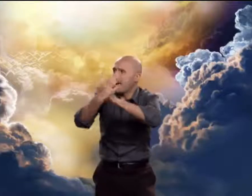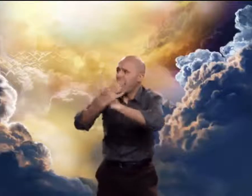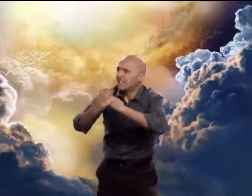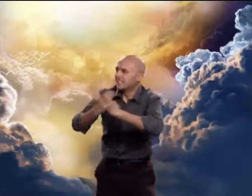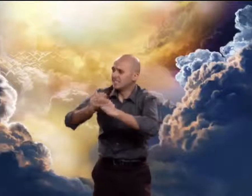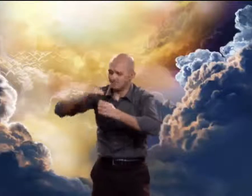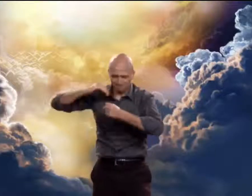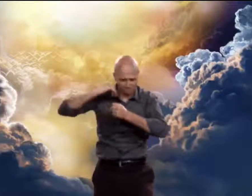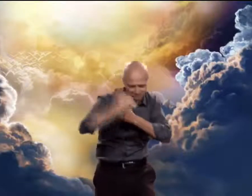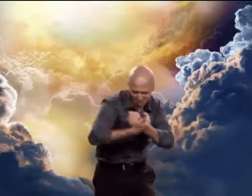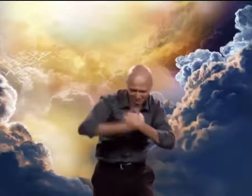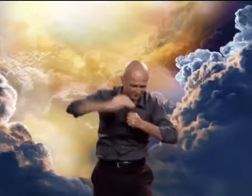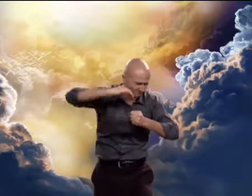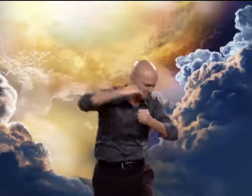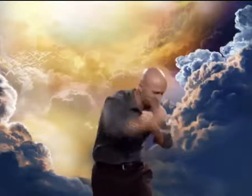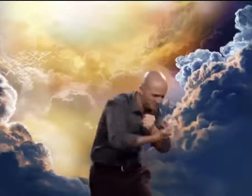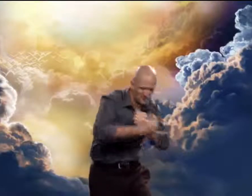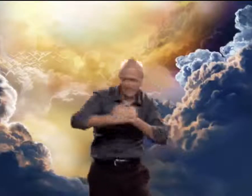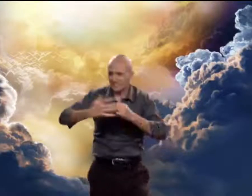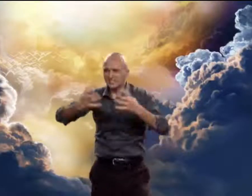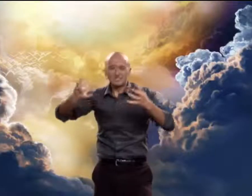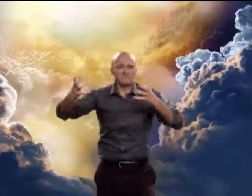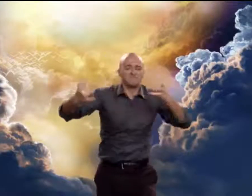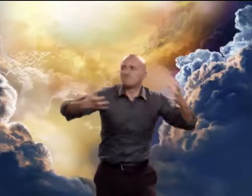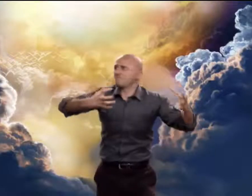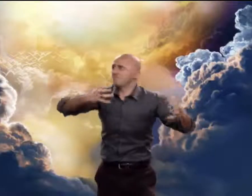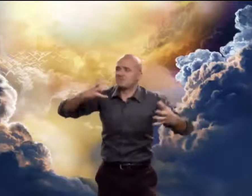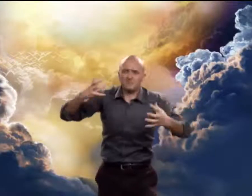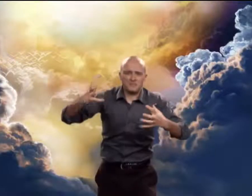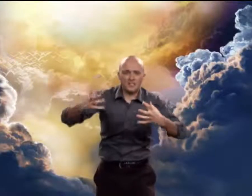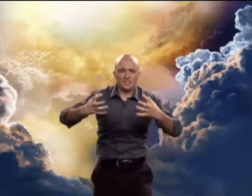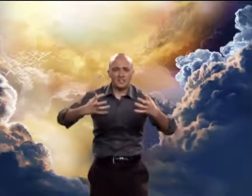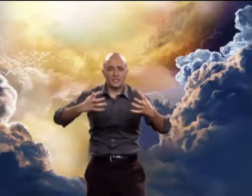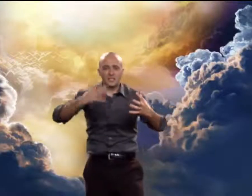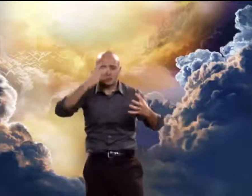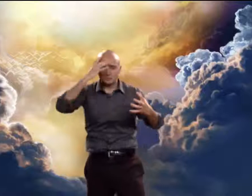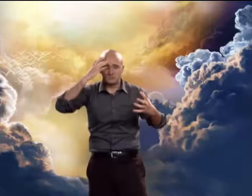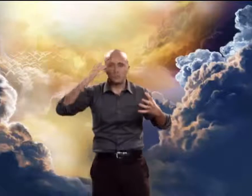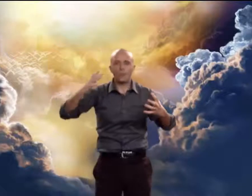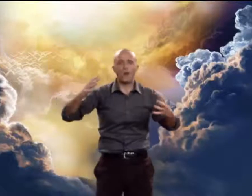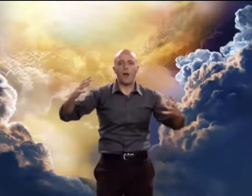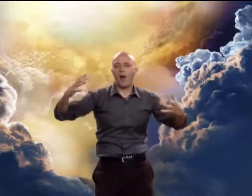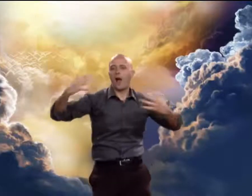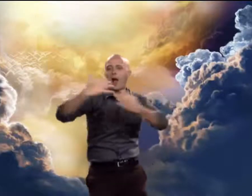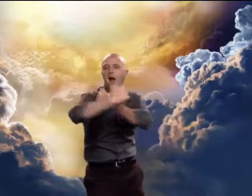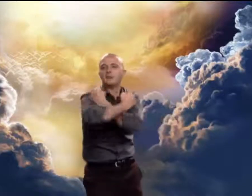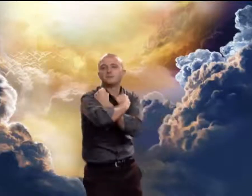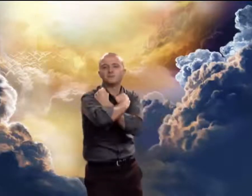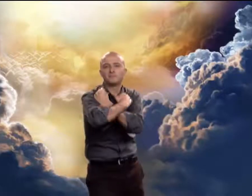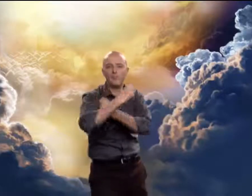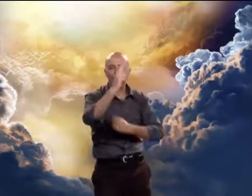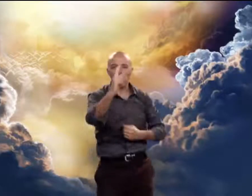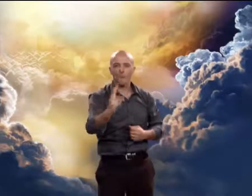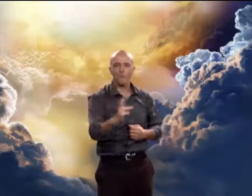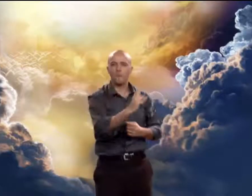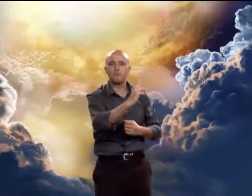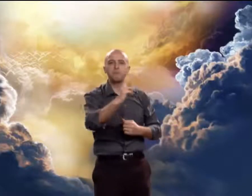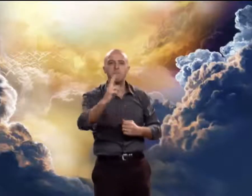proféticos, ou anos literais, terminaram em 1798. 25 anos antes, a perseguição já